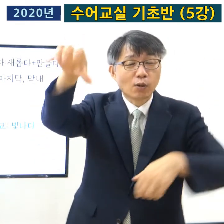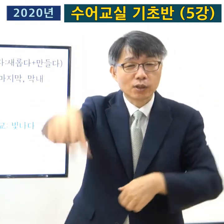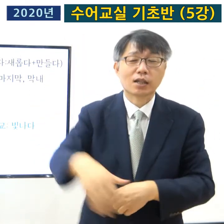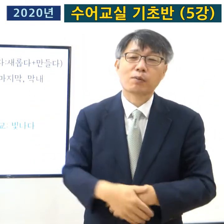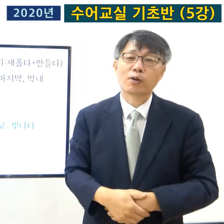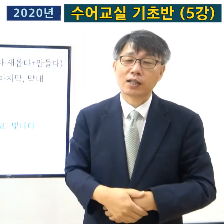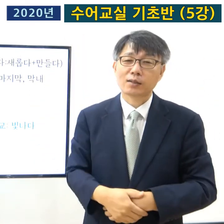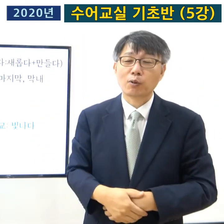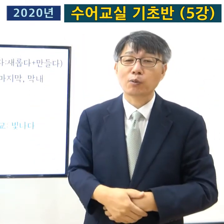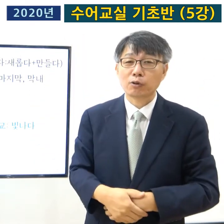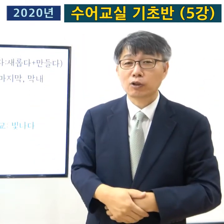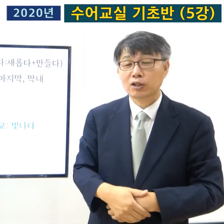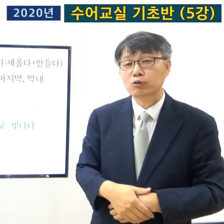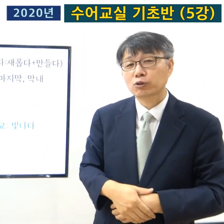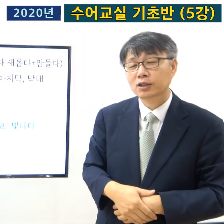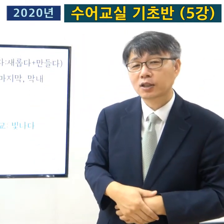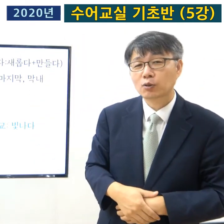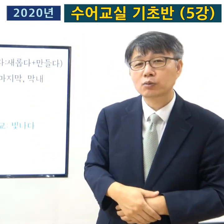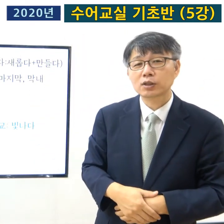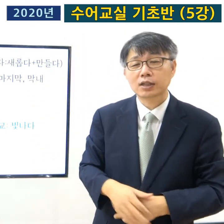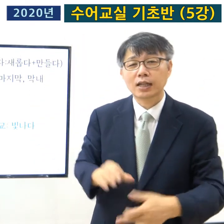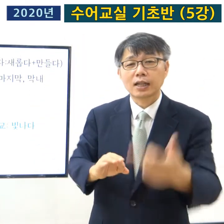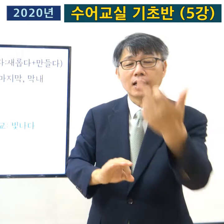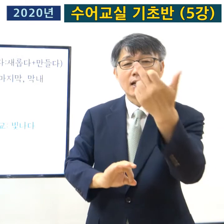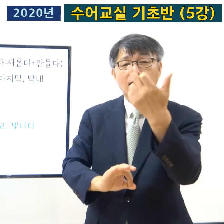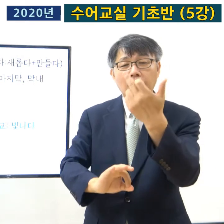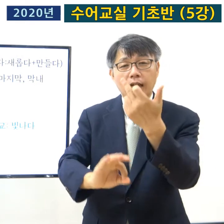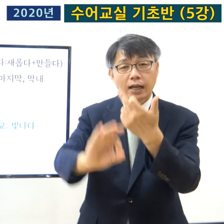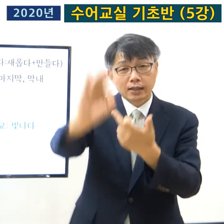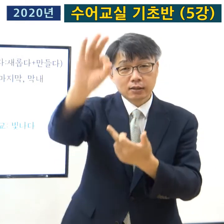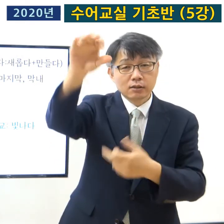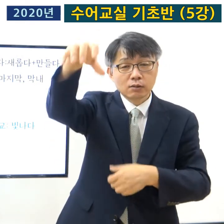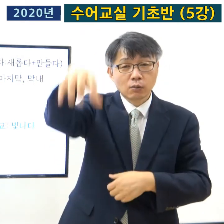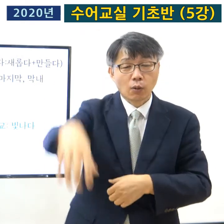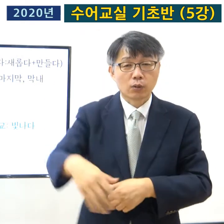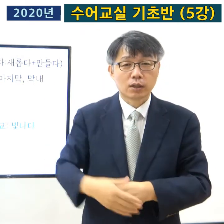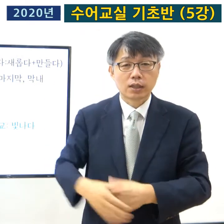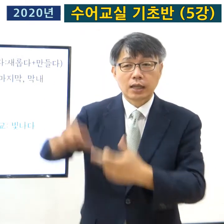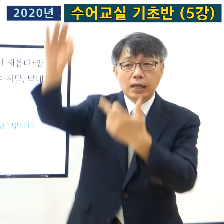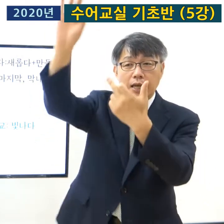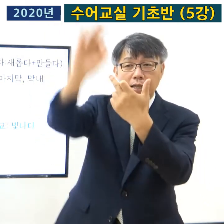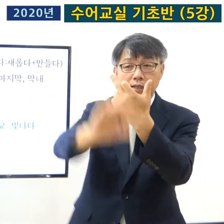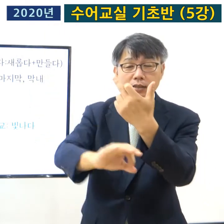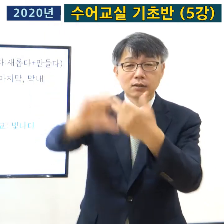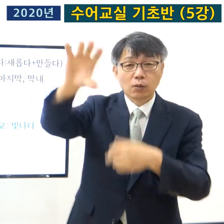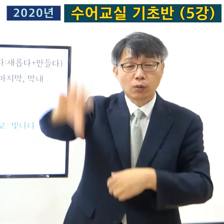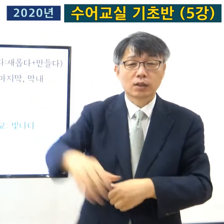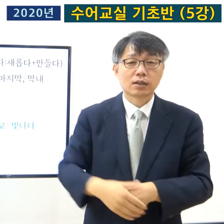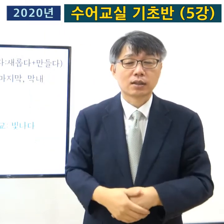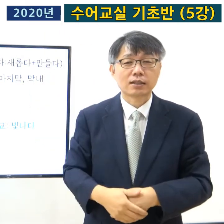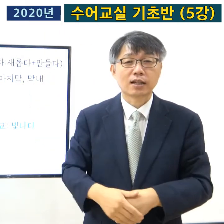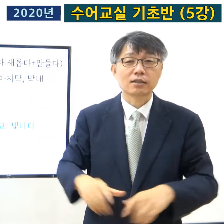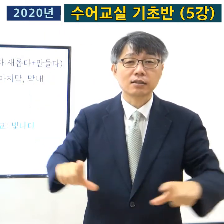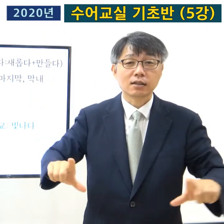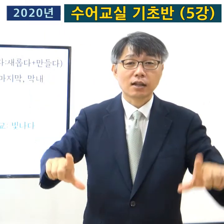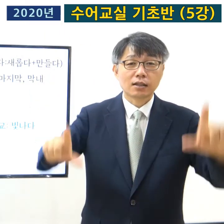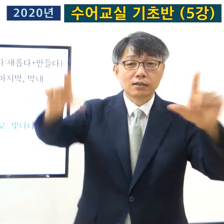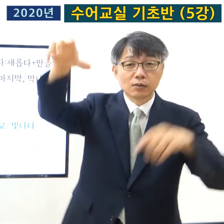이렇게 표현하는 수어도 있는데 요즘은 이제 해 뜨는 곳, 해 지는 곳. 예전에는 해 뜨는 곳